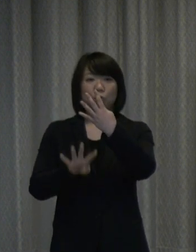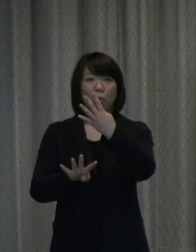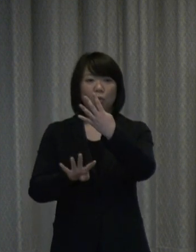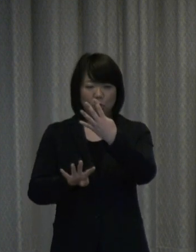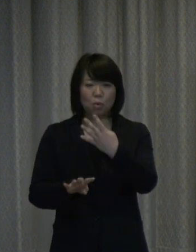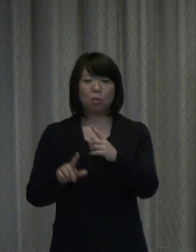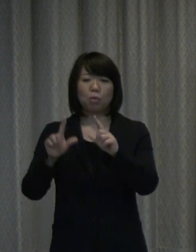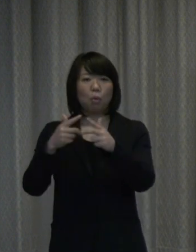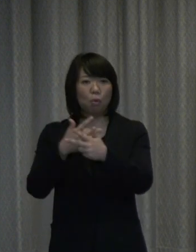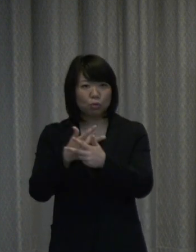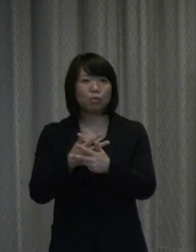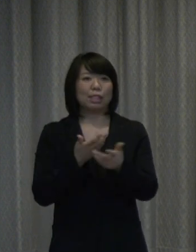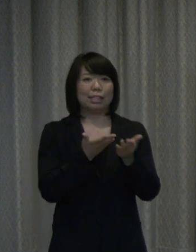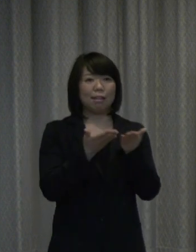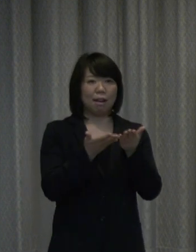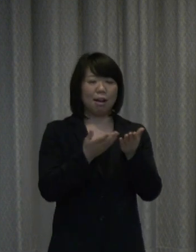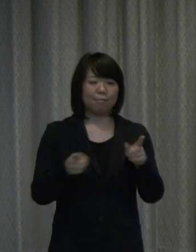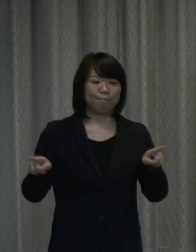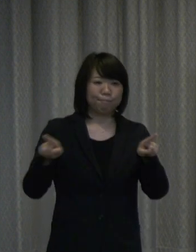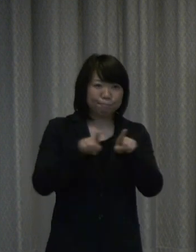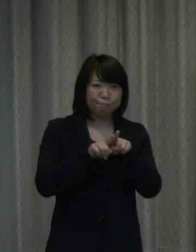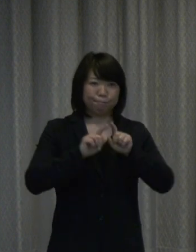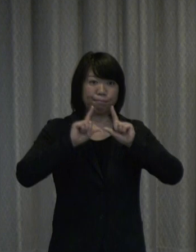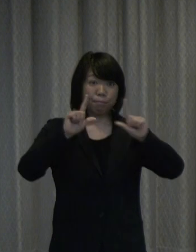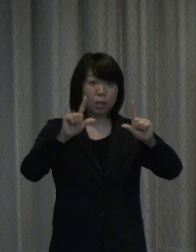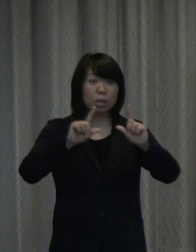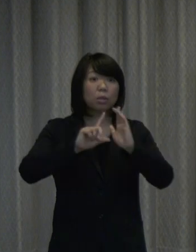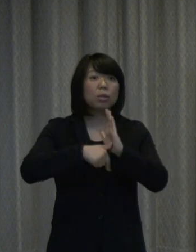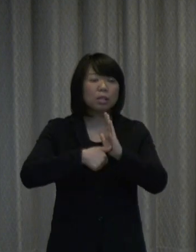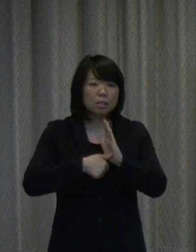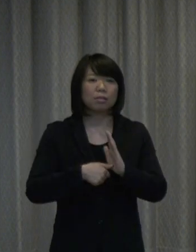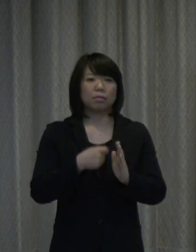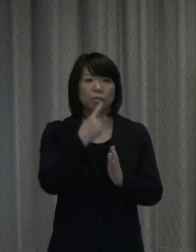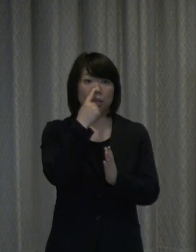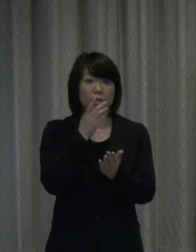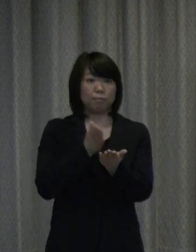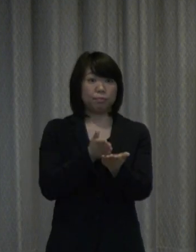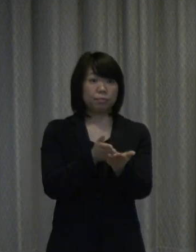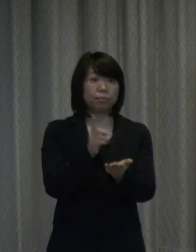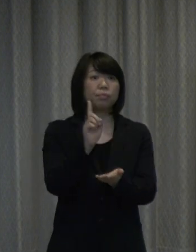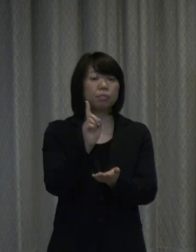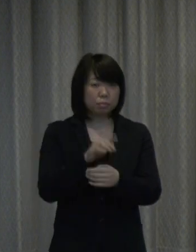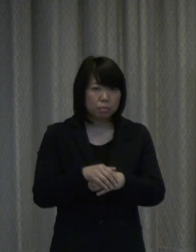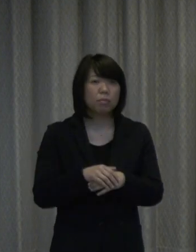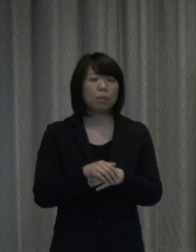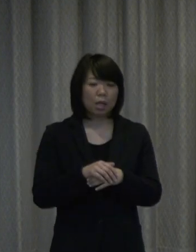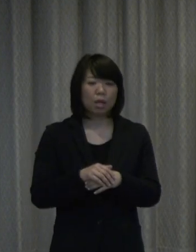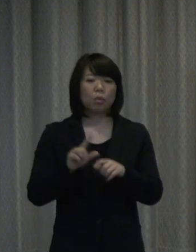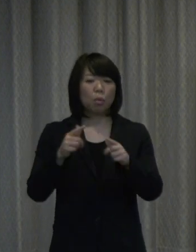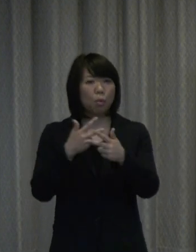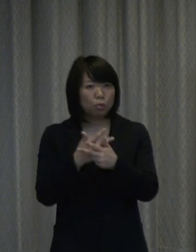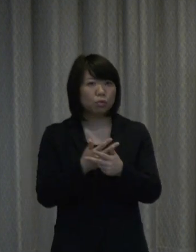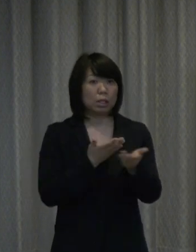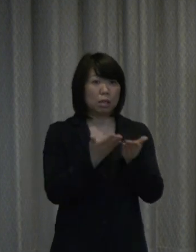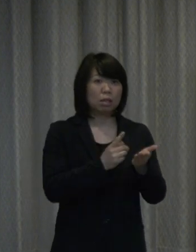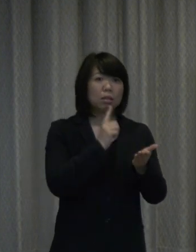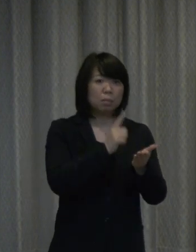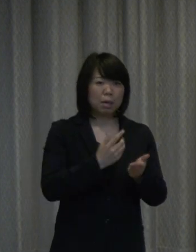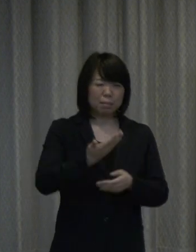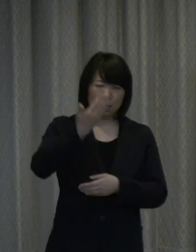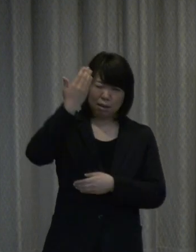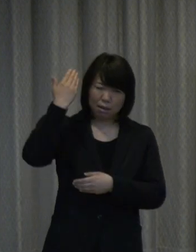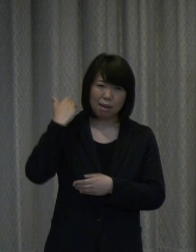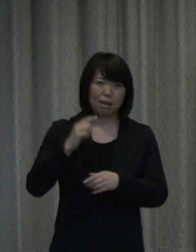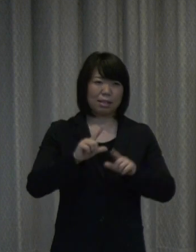北新潟緊急共同会見の際に、私からはこの地域が東日本大震